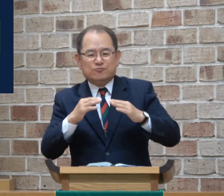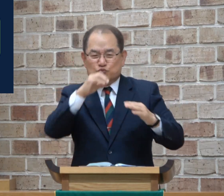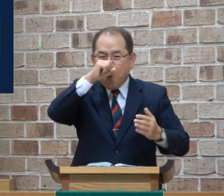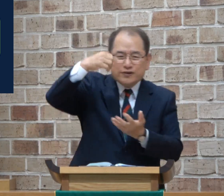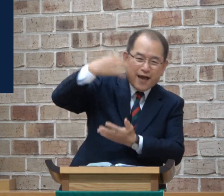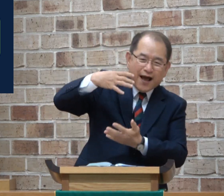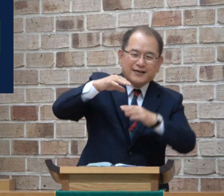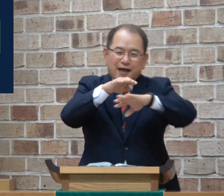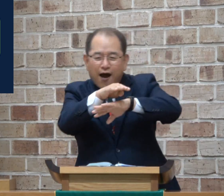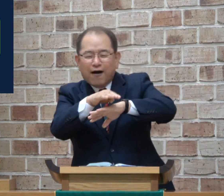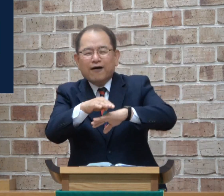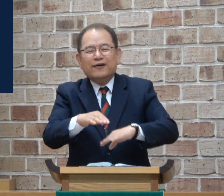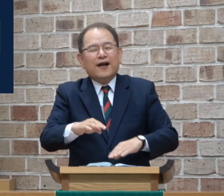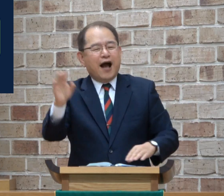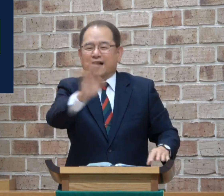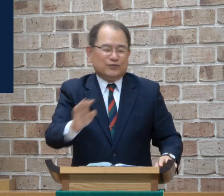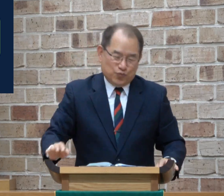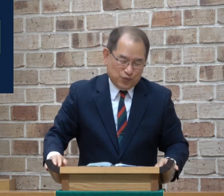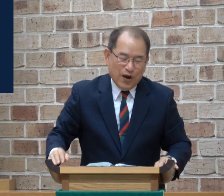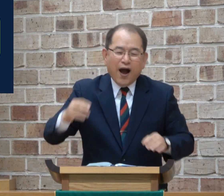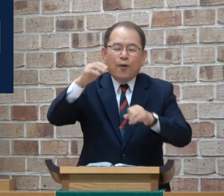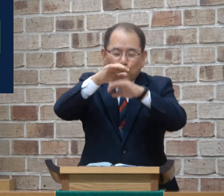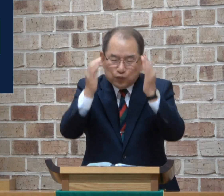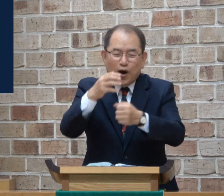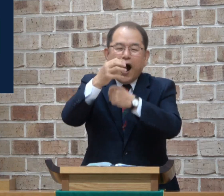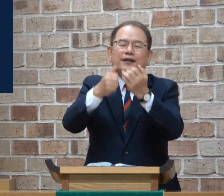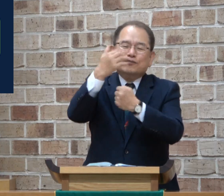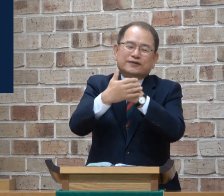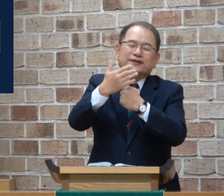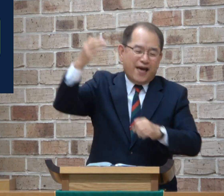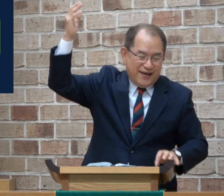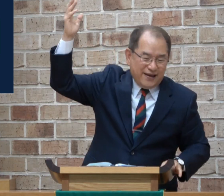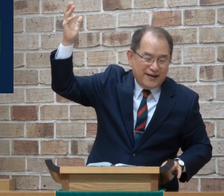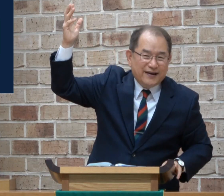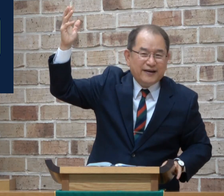가진 부가 아닙니다. 하나님의 은혜입니다.